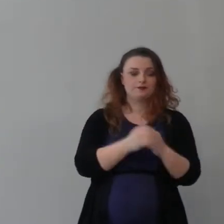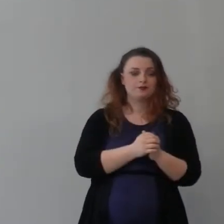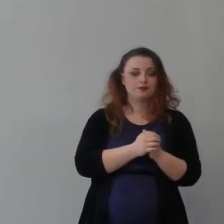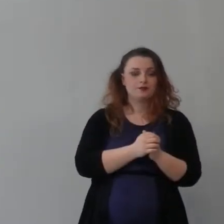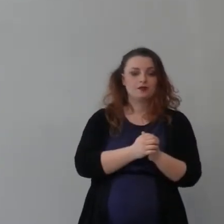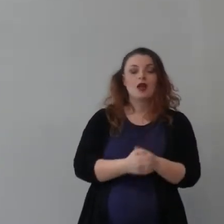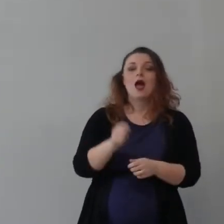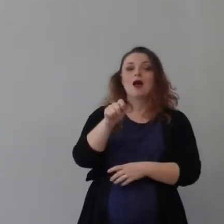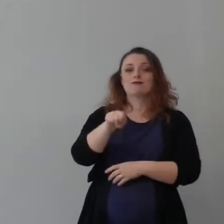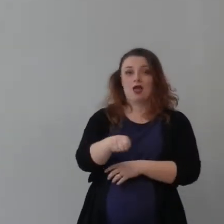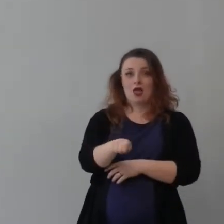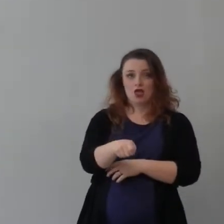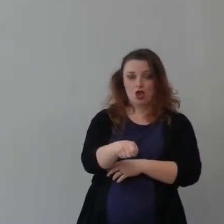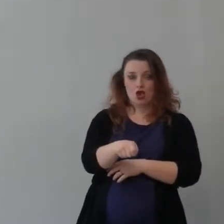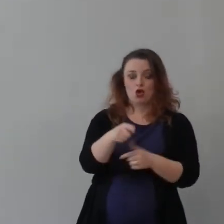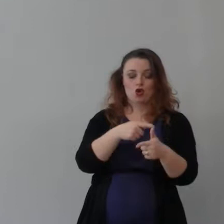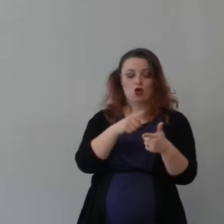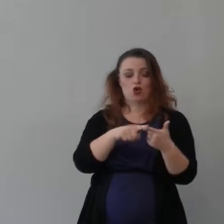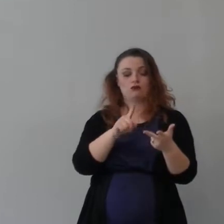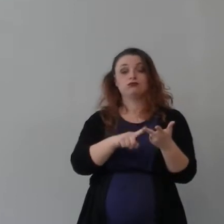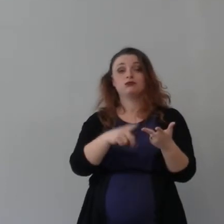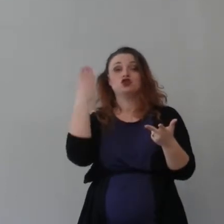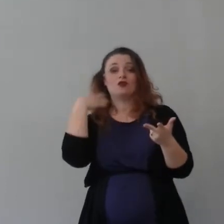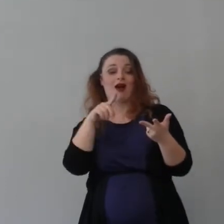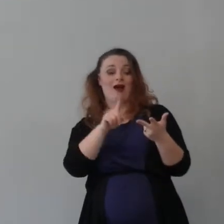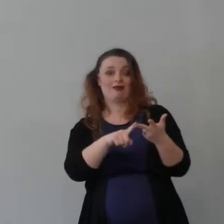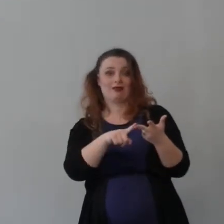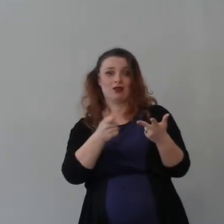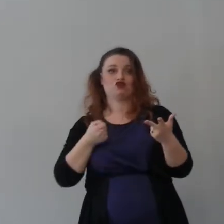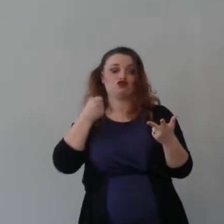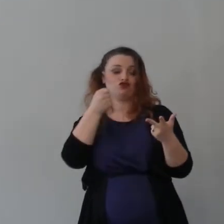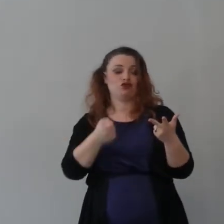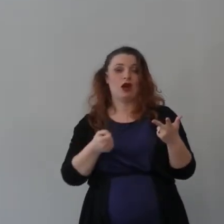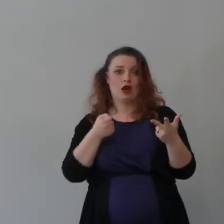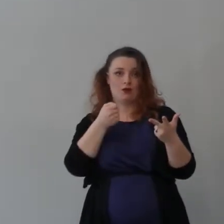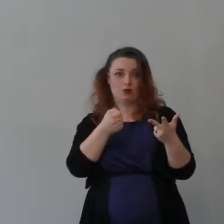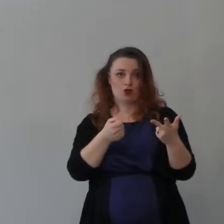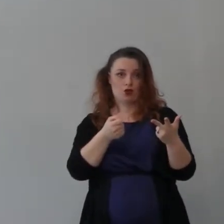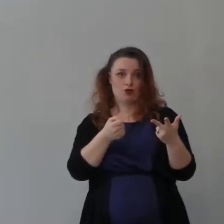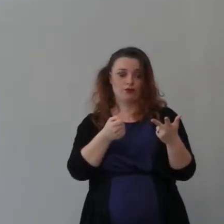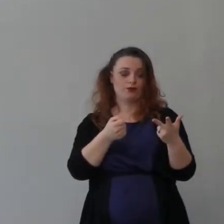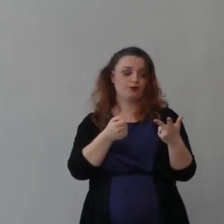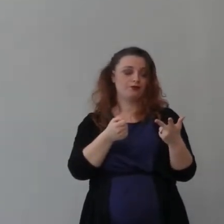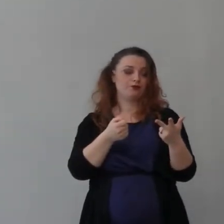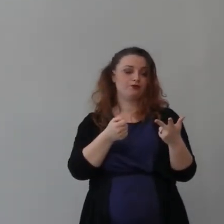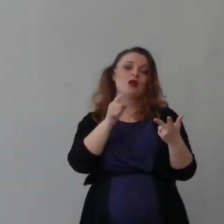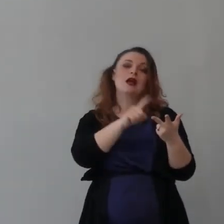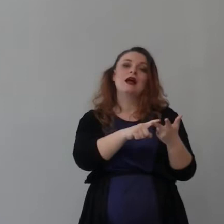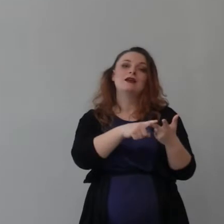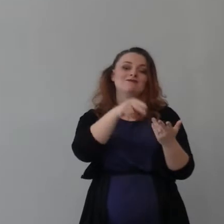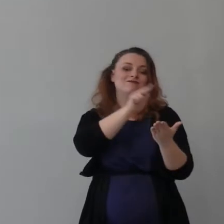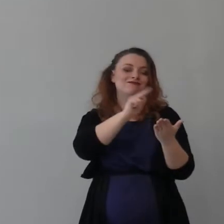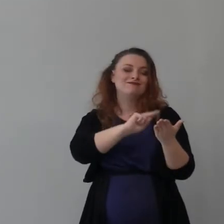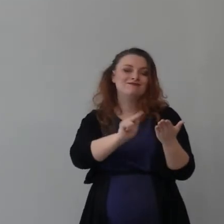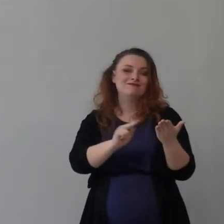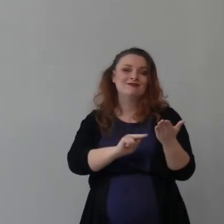Pietro e l'altro discepolo, che è Giovanni, che per modestia, visto che ha scritto stava scrivendo il Vangelo, non ha messo il